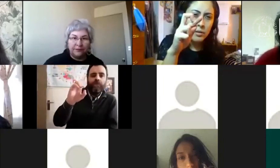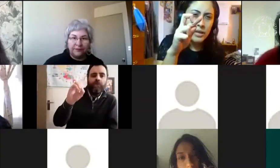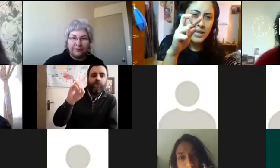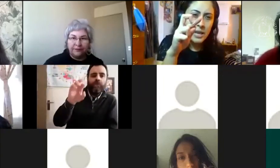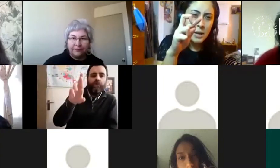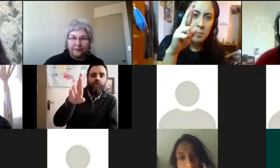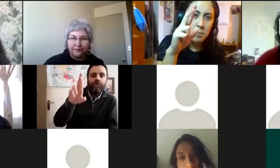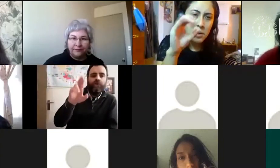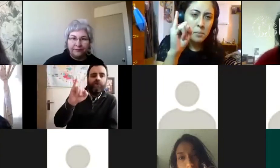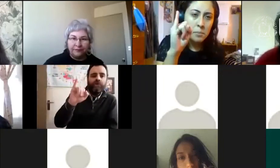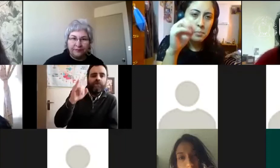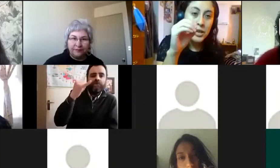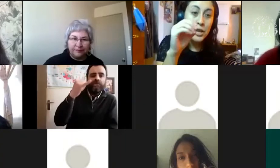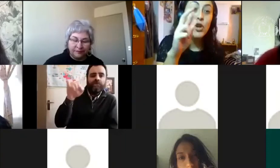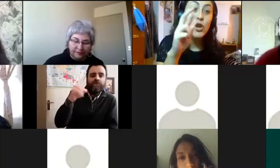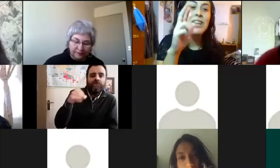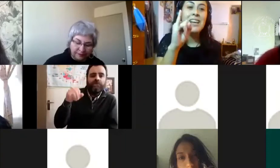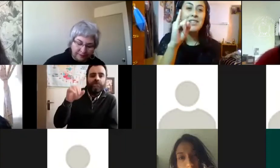dice